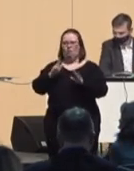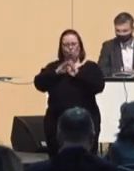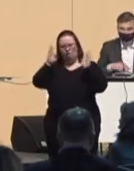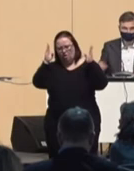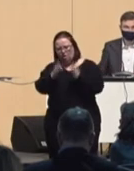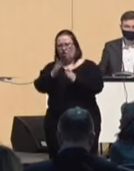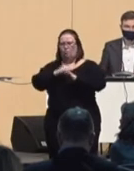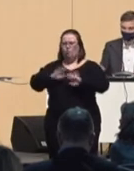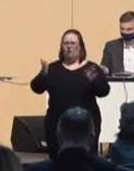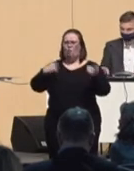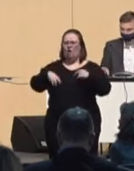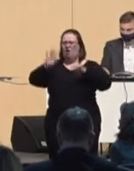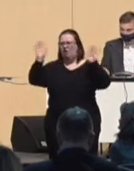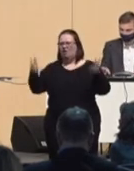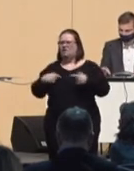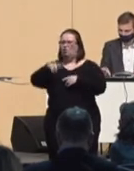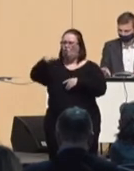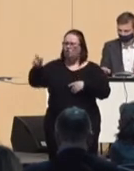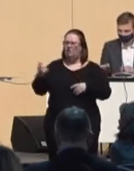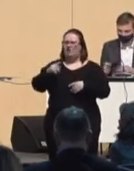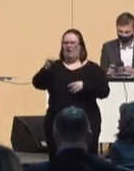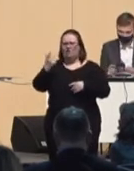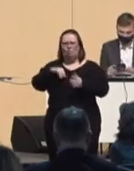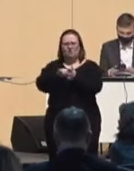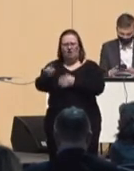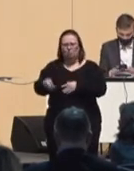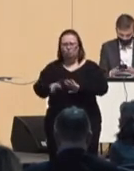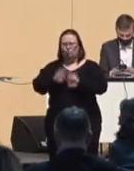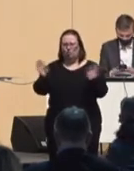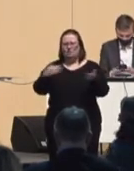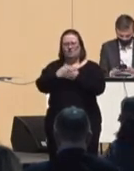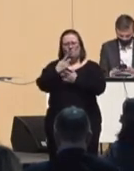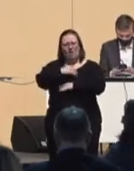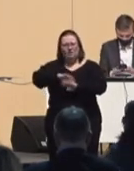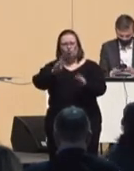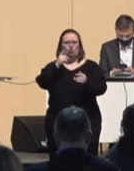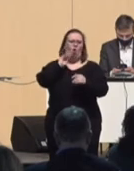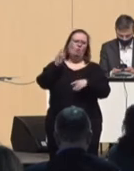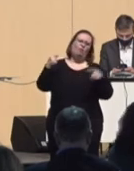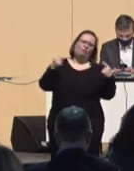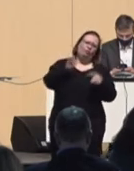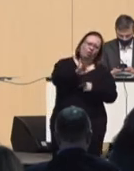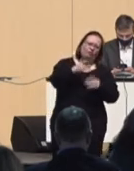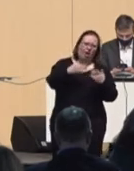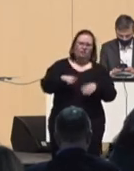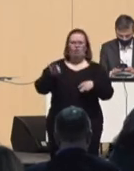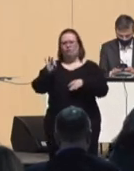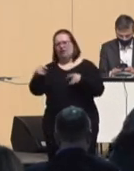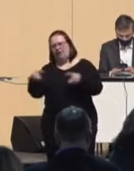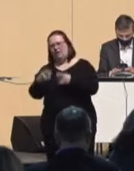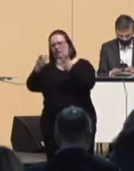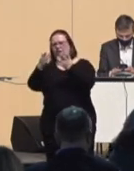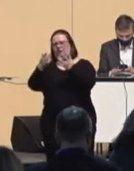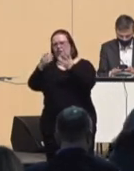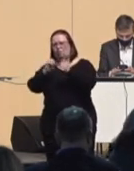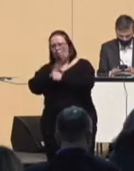beschränken. Bitte denken Sie an die Leute, die das Geld im Zweifel bezahlen müssen. Nur darum geht es. Hier geht es nicht um Pro-Weihnachten, nicht um Pro-Corona und nicht um